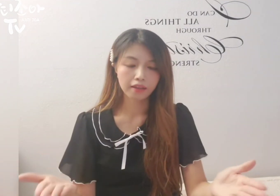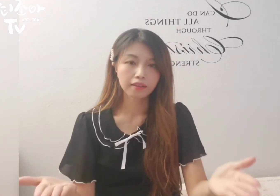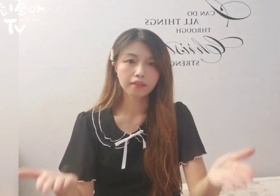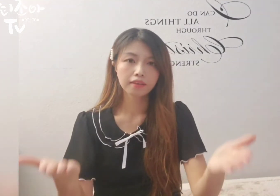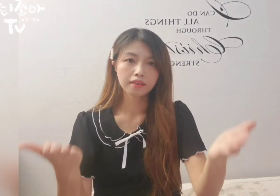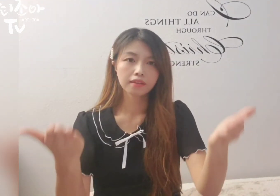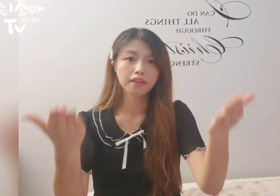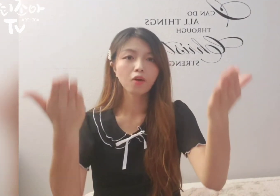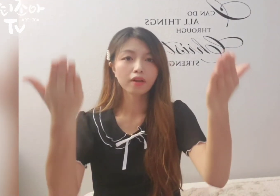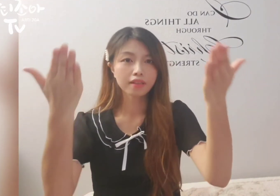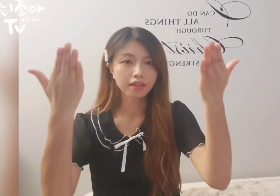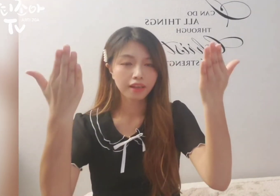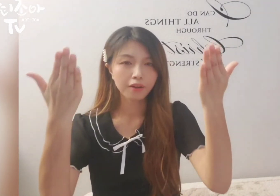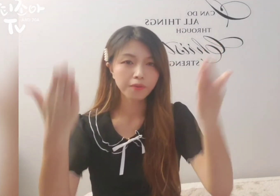드리는 것까지 할게요